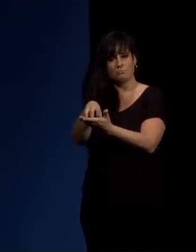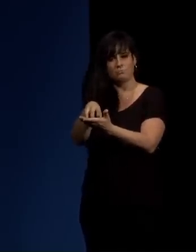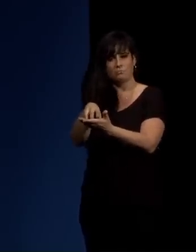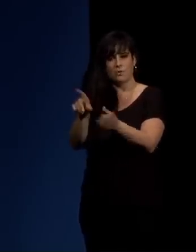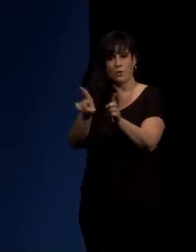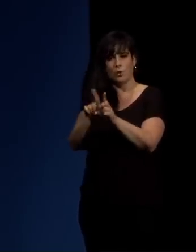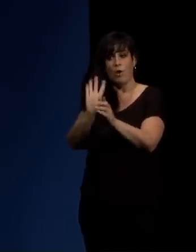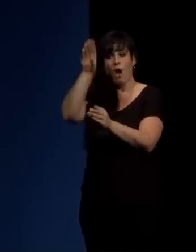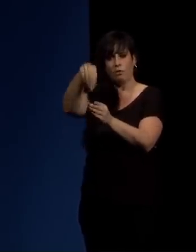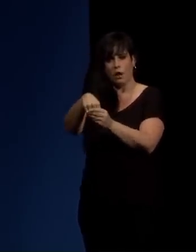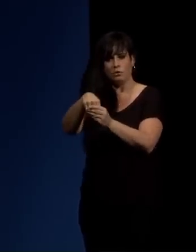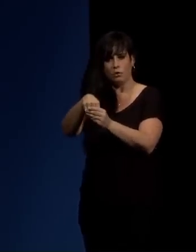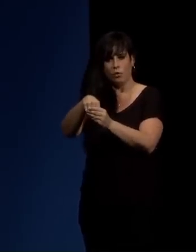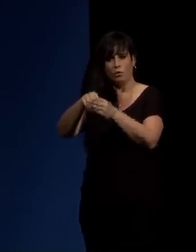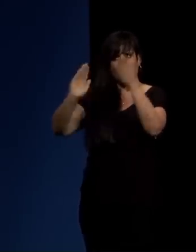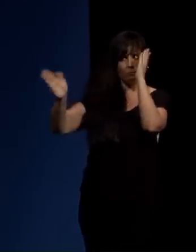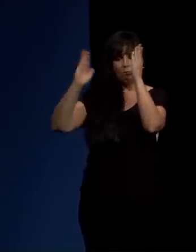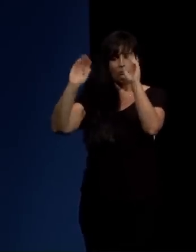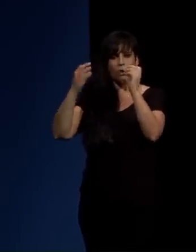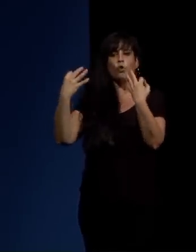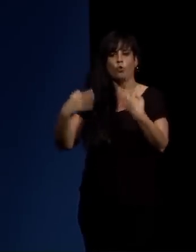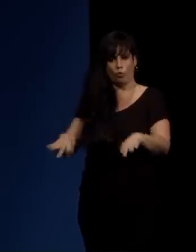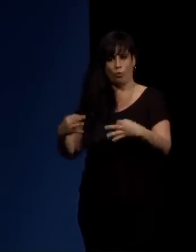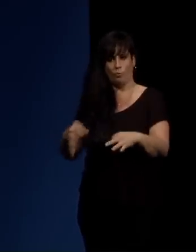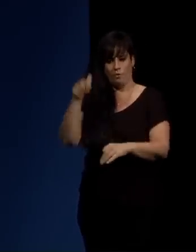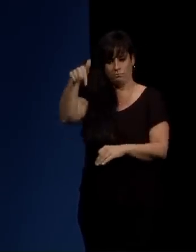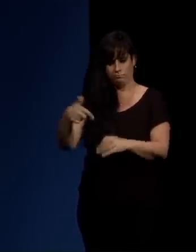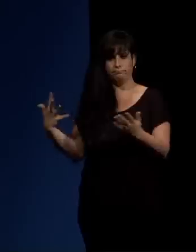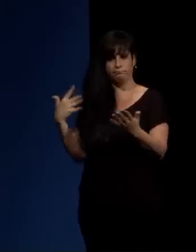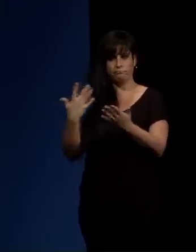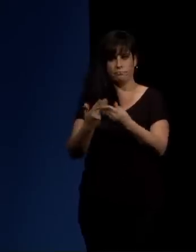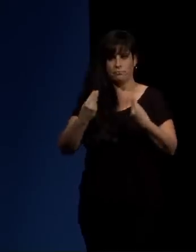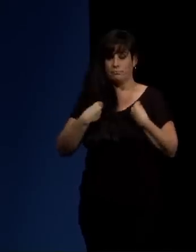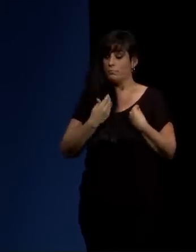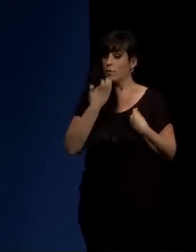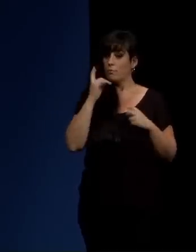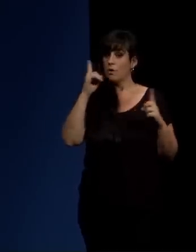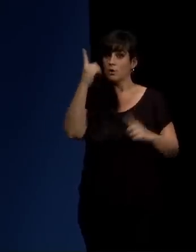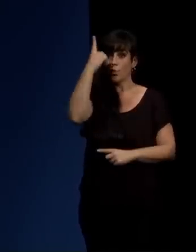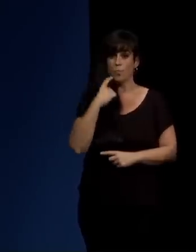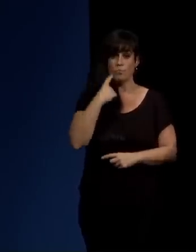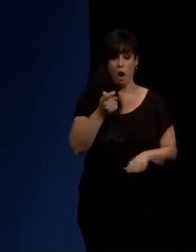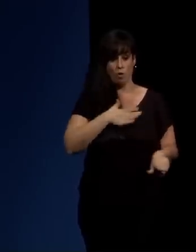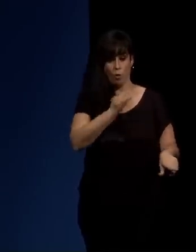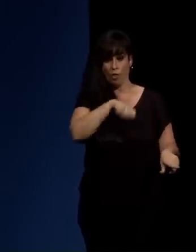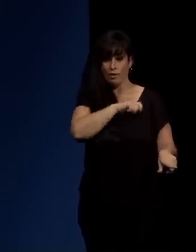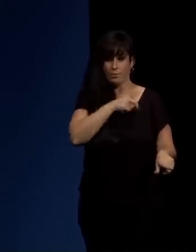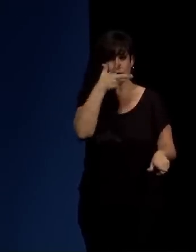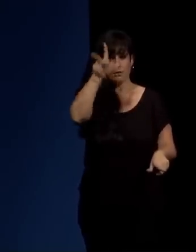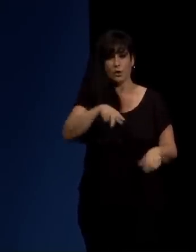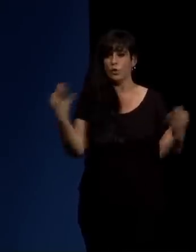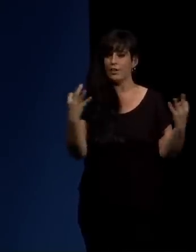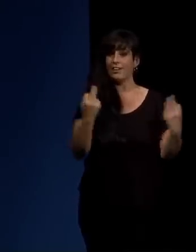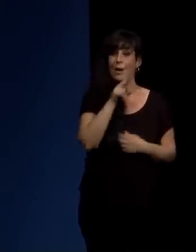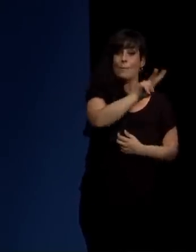institucionalización da violencia que vimos neste país durante os últimos anos, cando o Banco de España recoñece que se van a perder